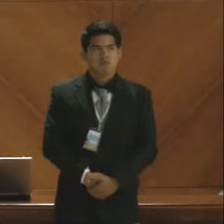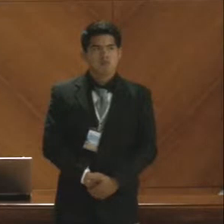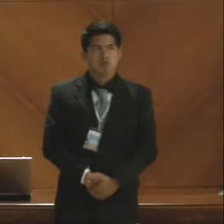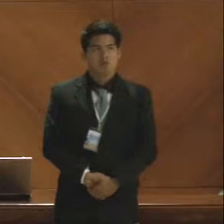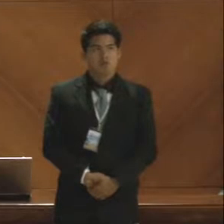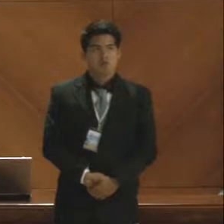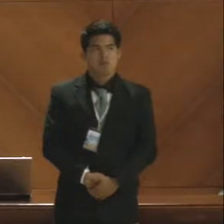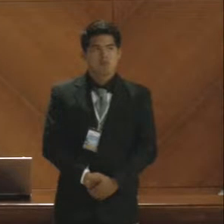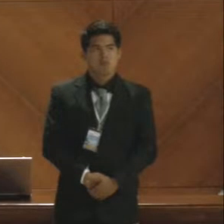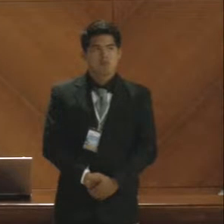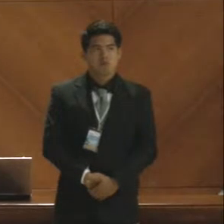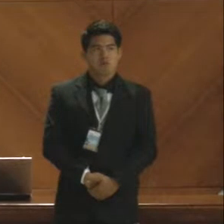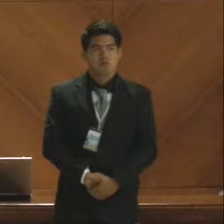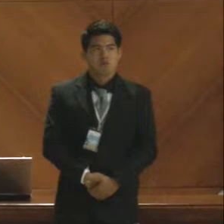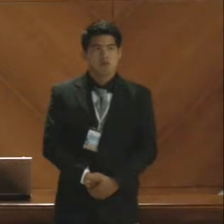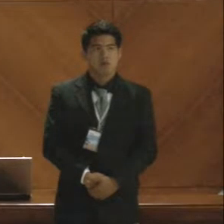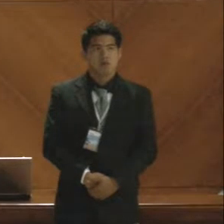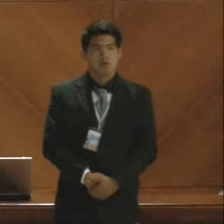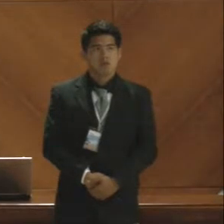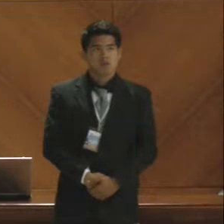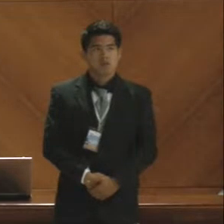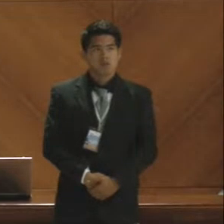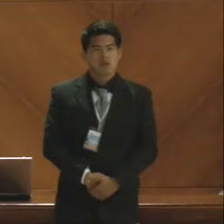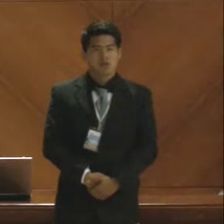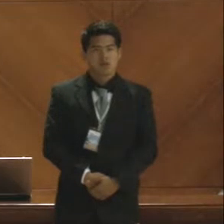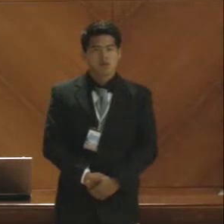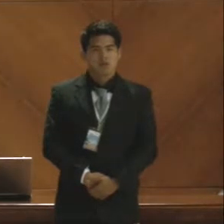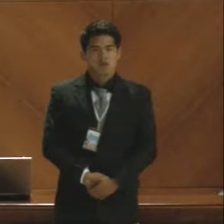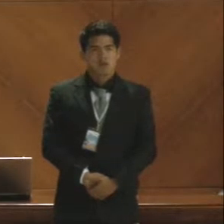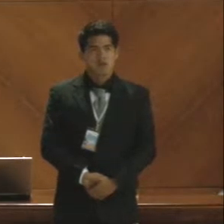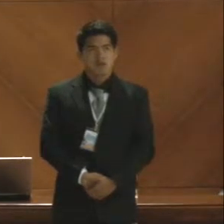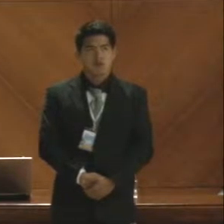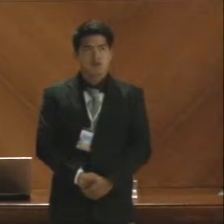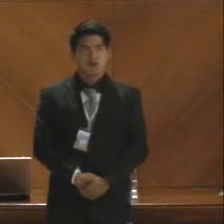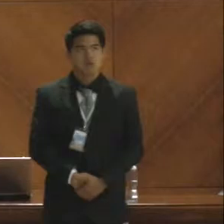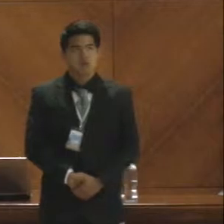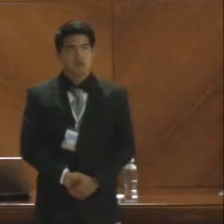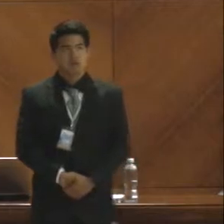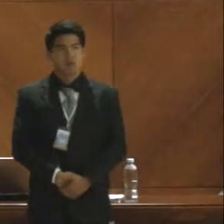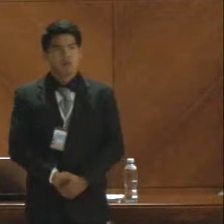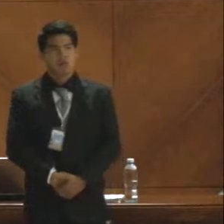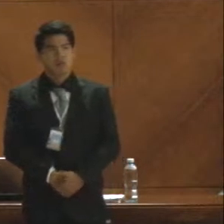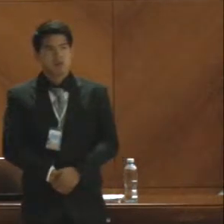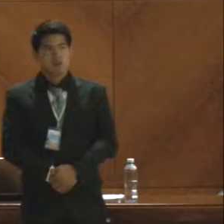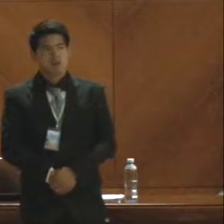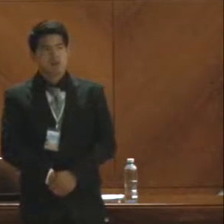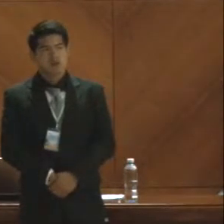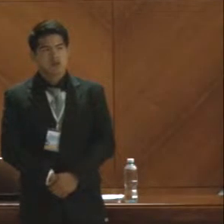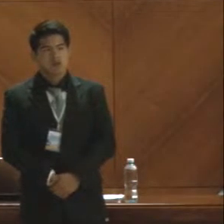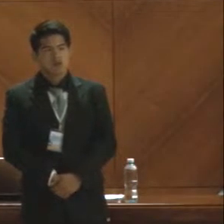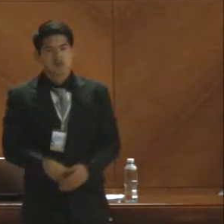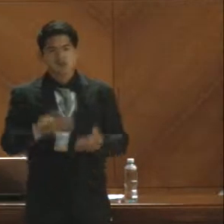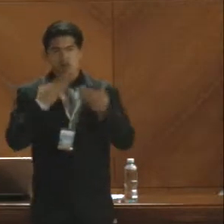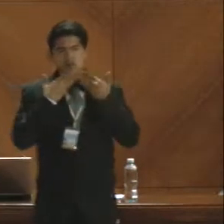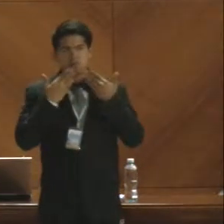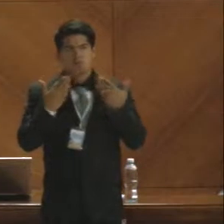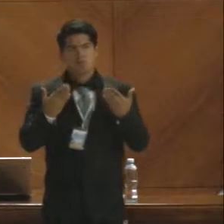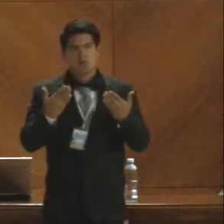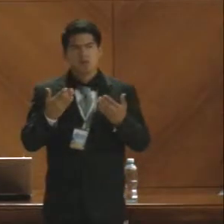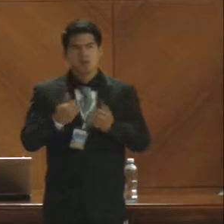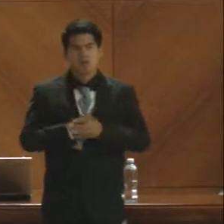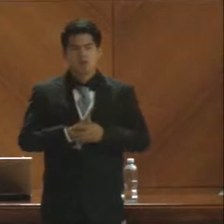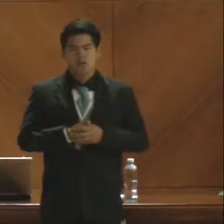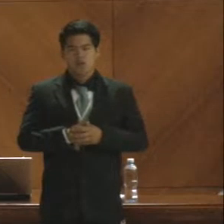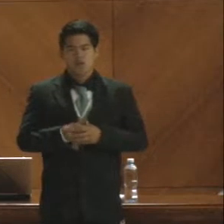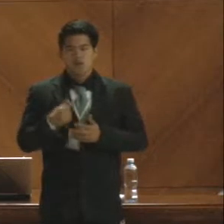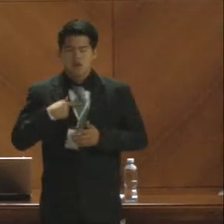No. Les puse un PDF también. Mira, aquí el problema que tengo, ¿por qué no funciona mi diapositiva? Es porque yo